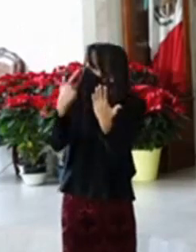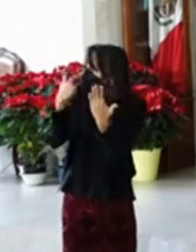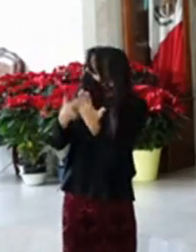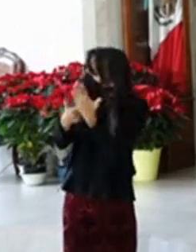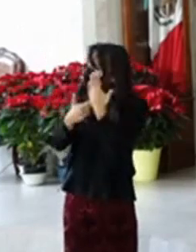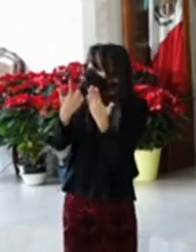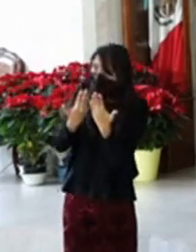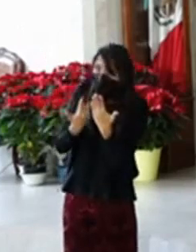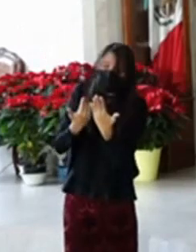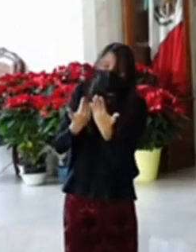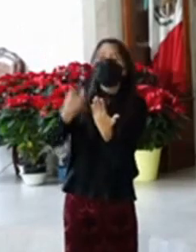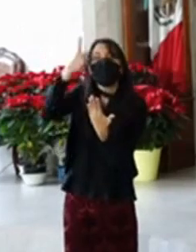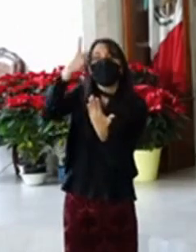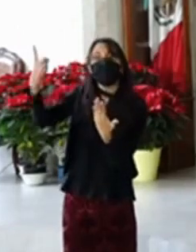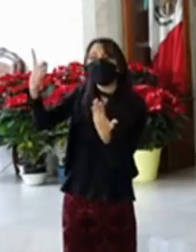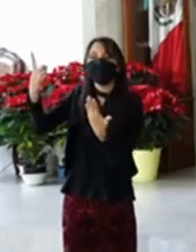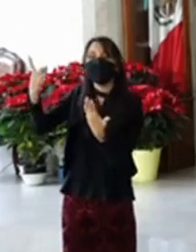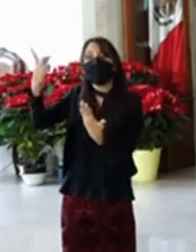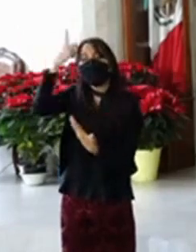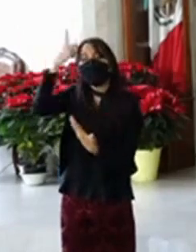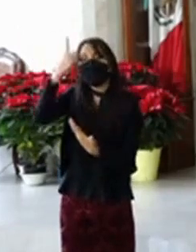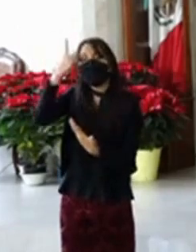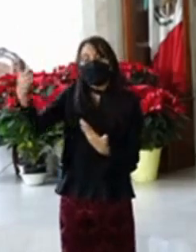Pero es cuando se mueve la mano divina,